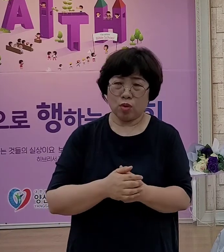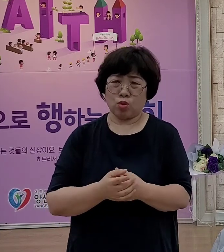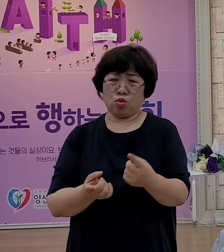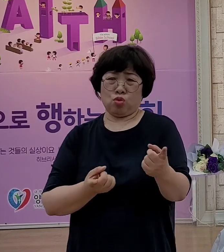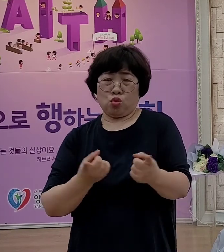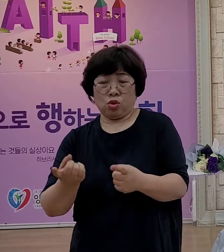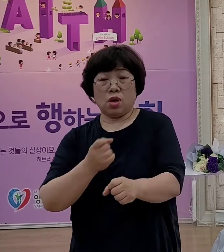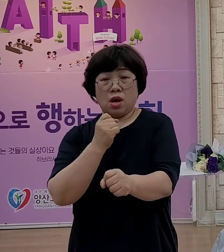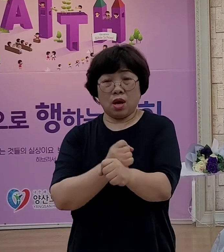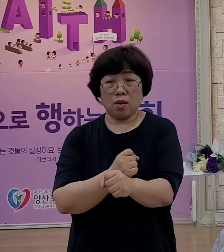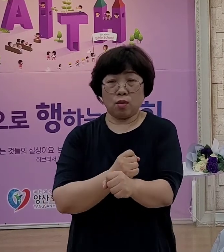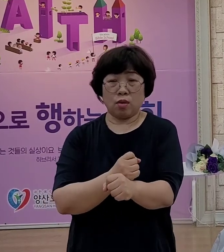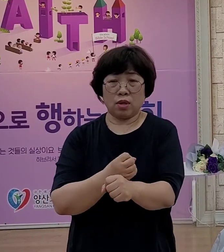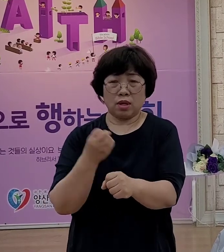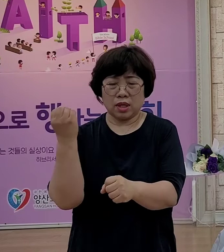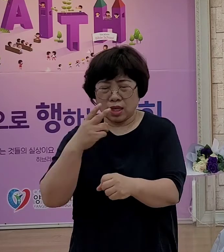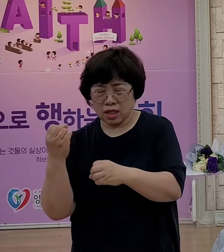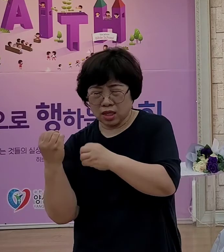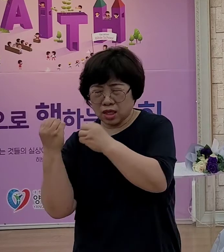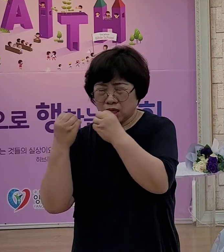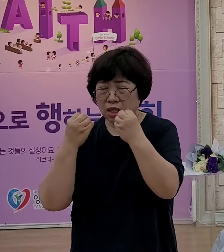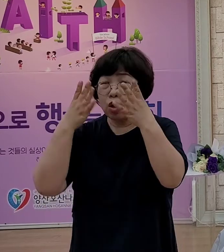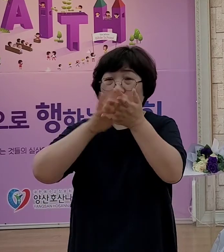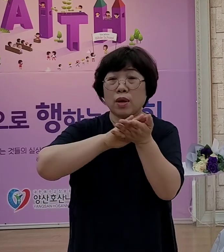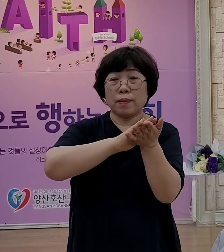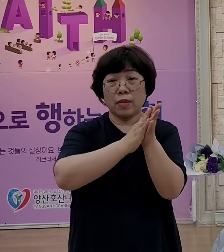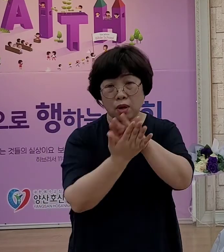제어된 다시 새로워지는,